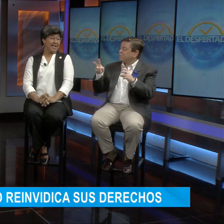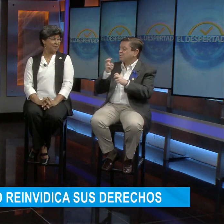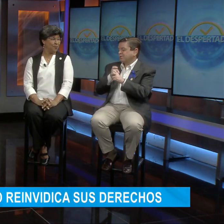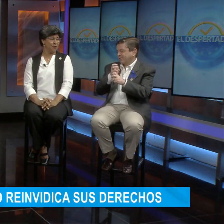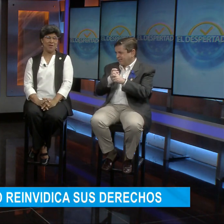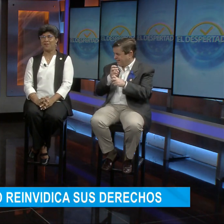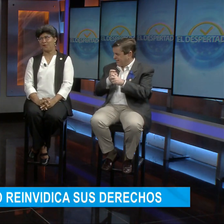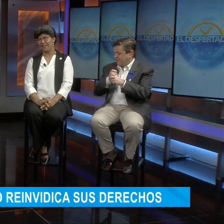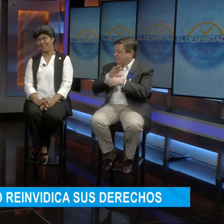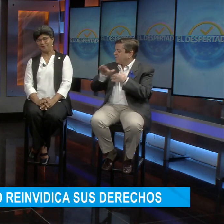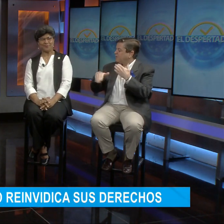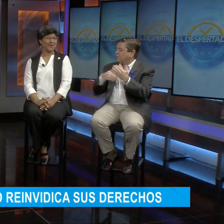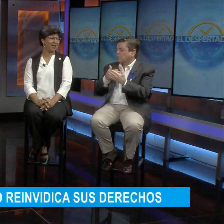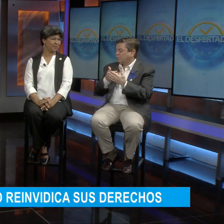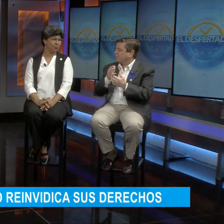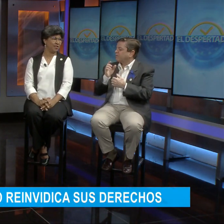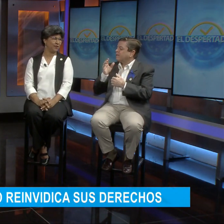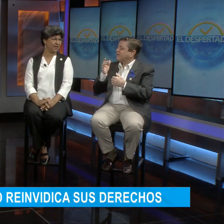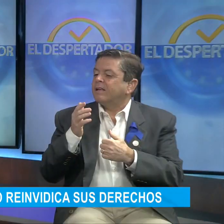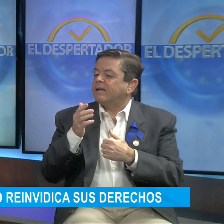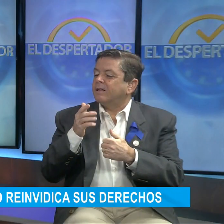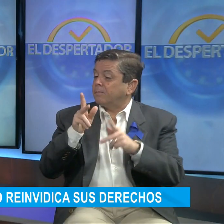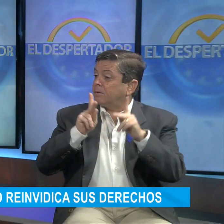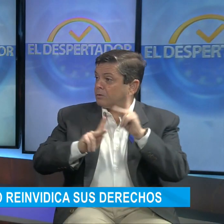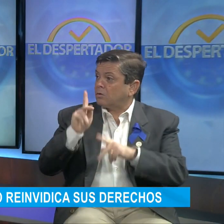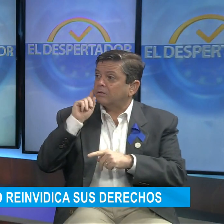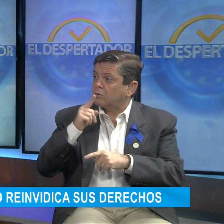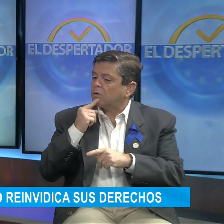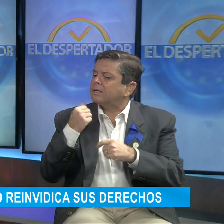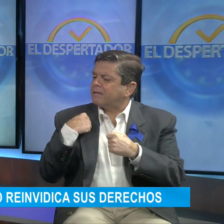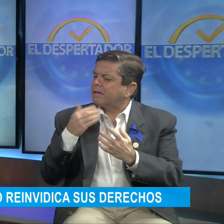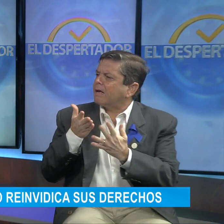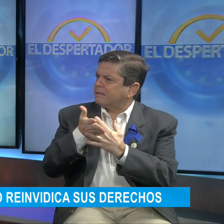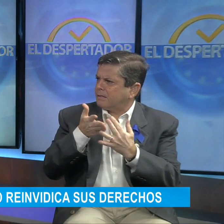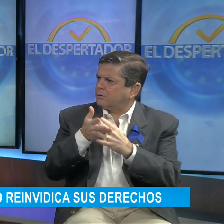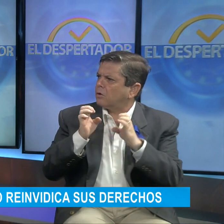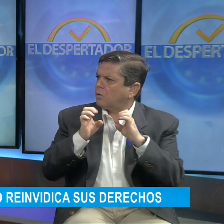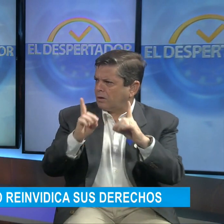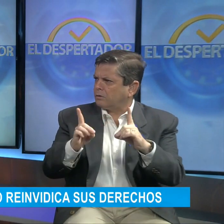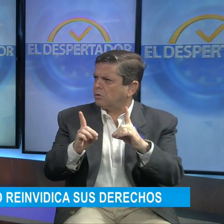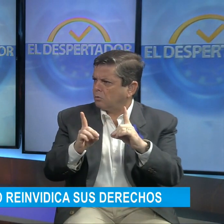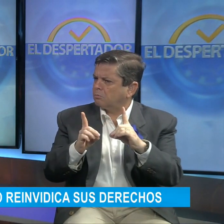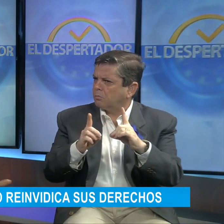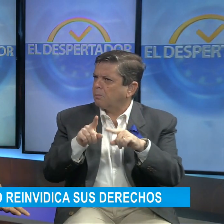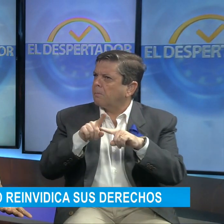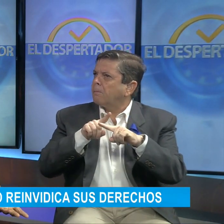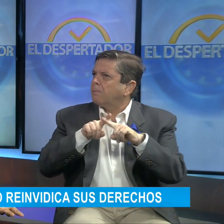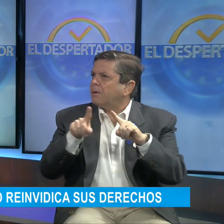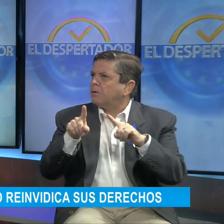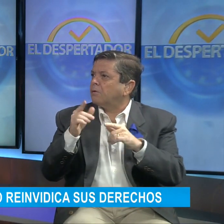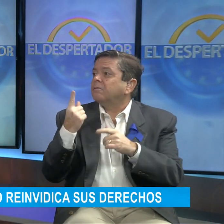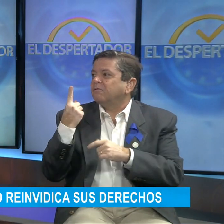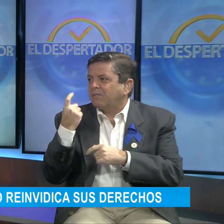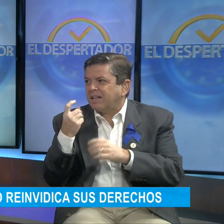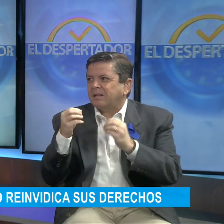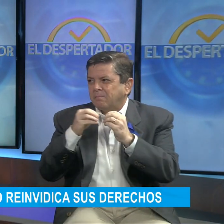Muy difícil. Es muy difícil. Para las personas sordas. Sí, tienen acceso a la educación, pero